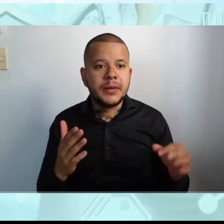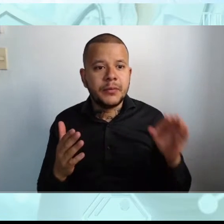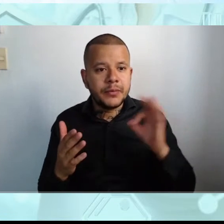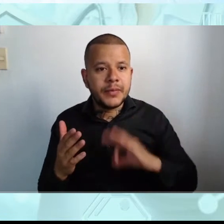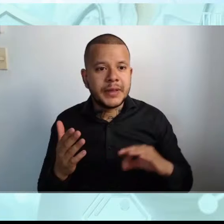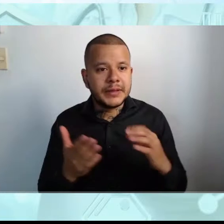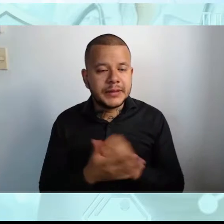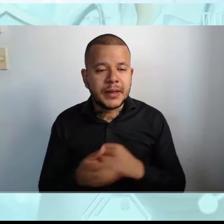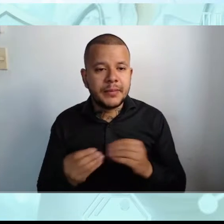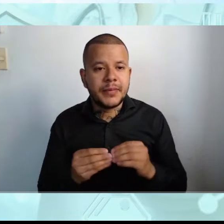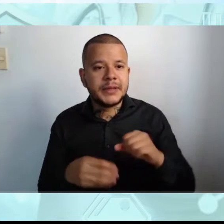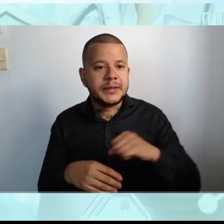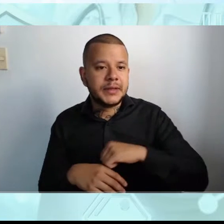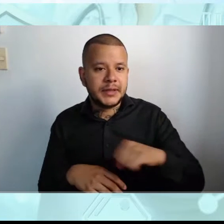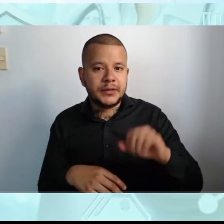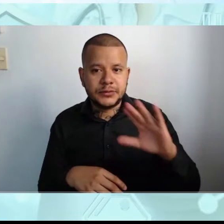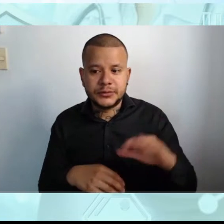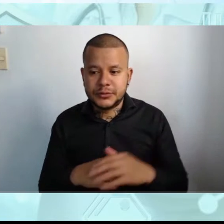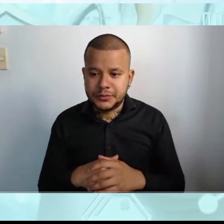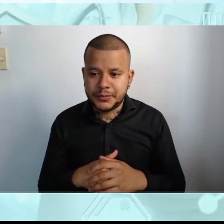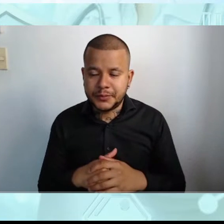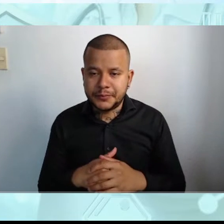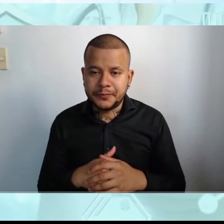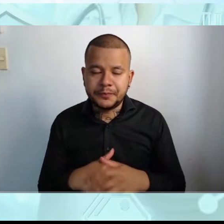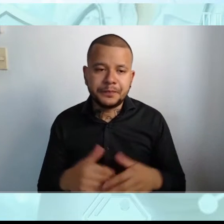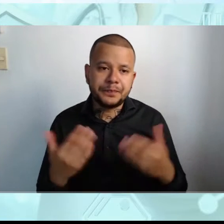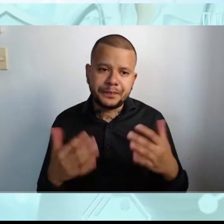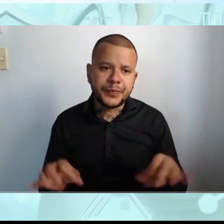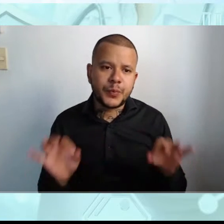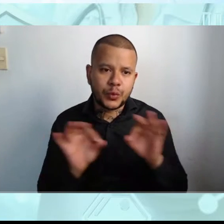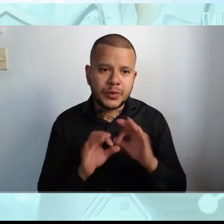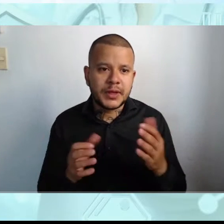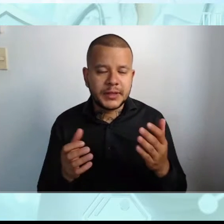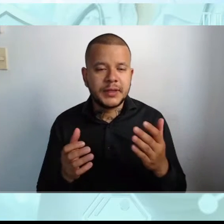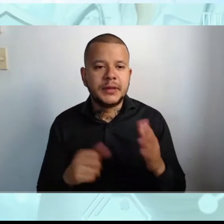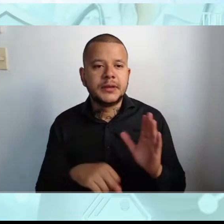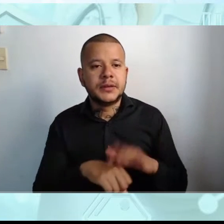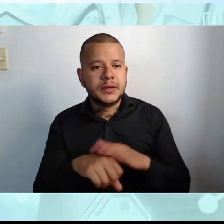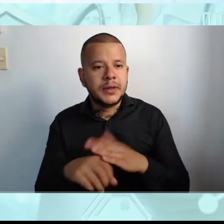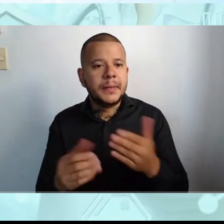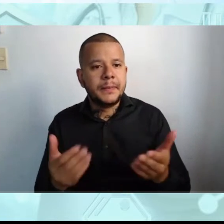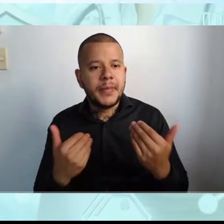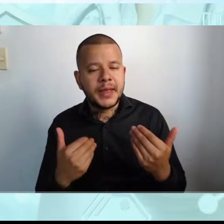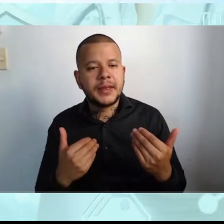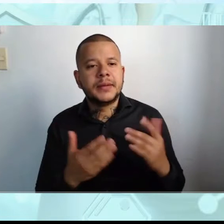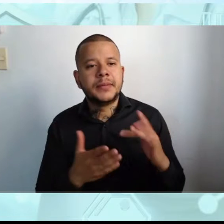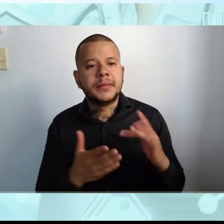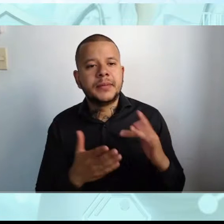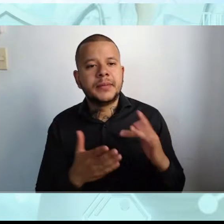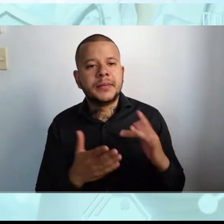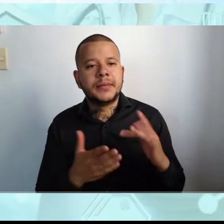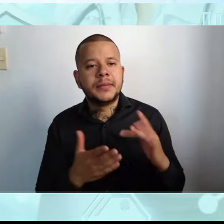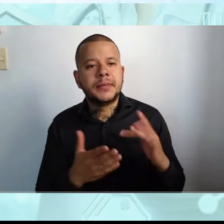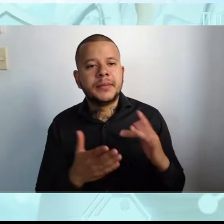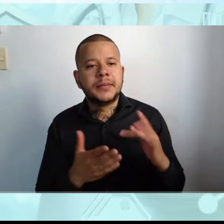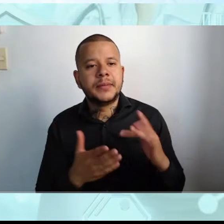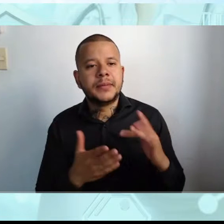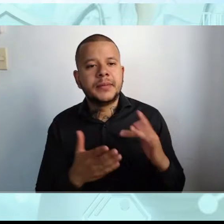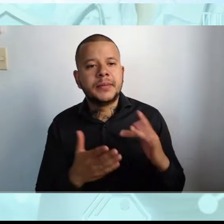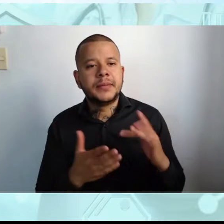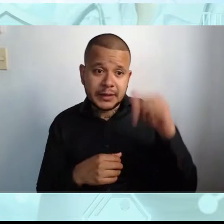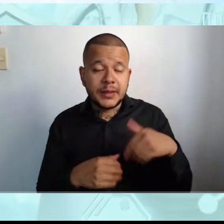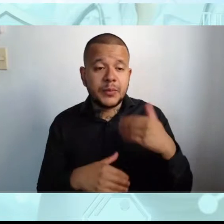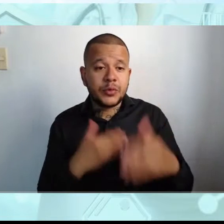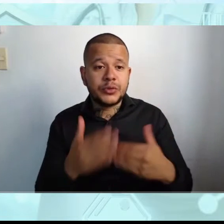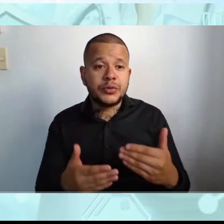garantía de los derechos. Entonces, por eso es muy importante convocarlos a participar. Es, como tú lo has dicho, es un proceso